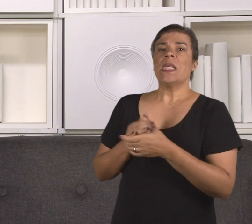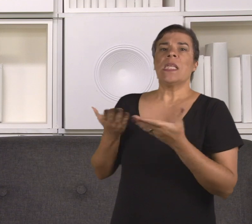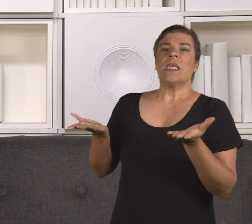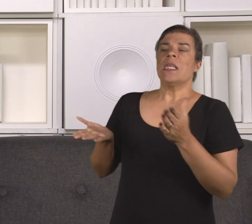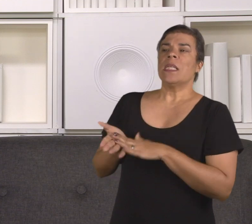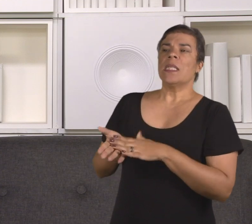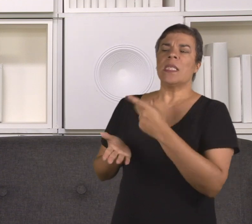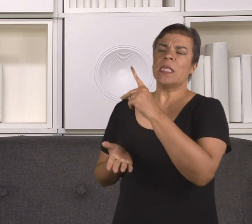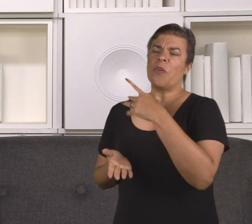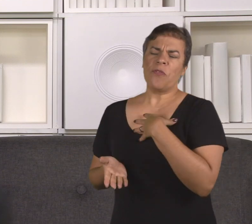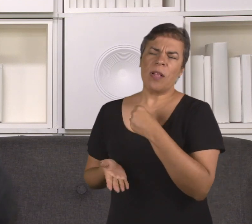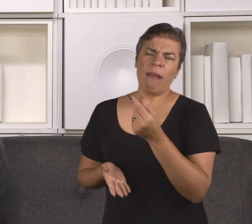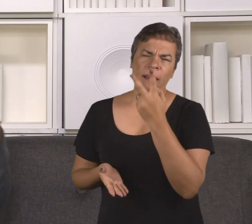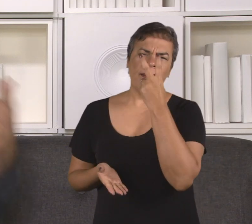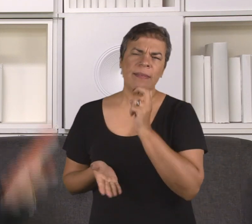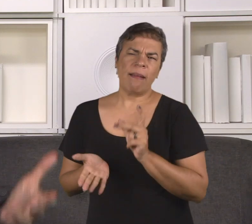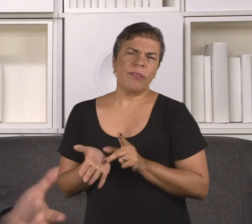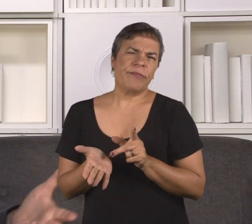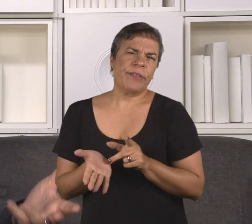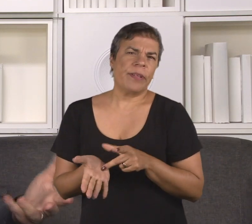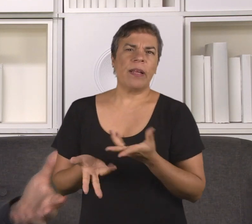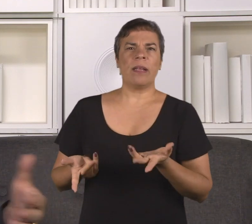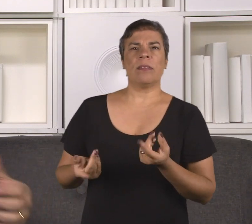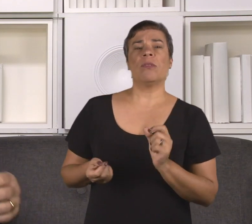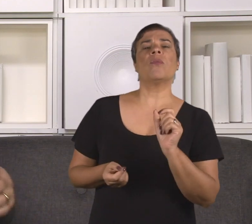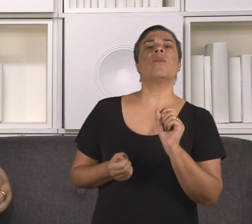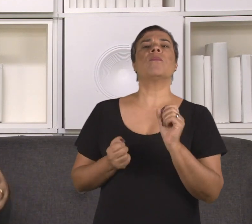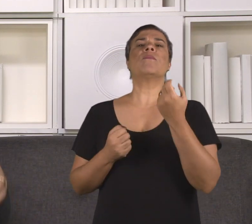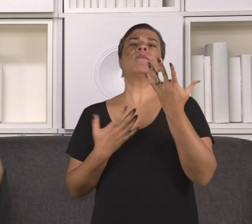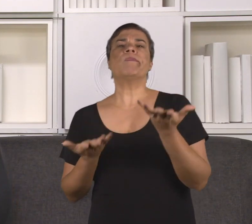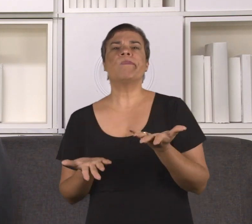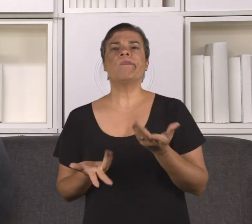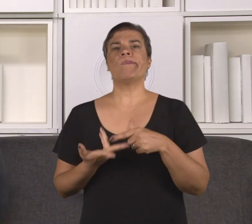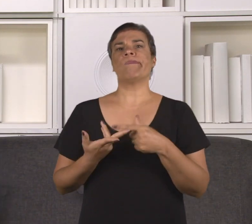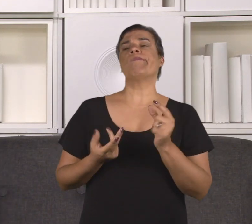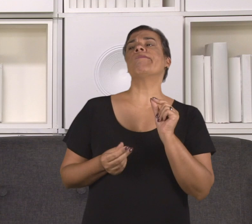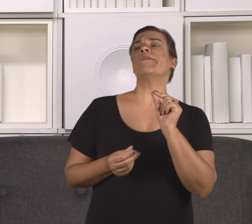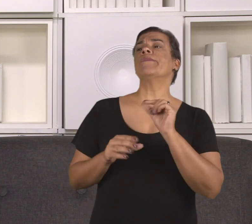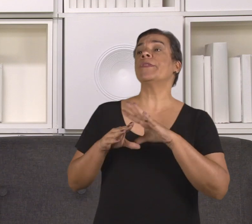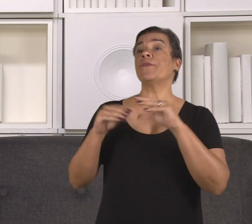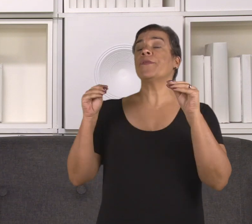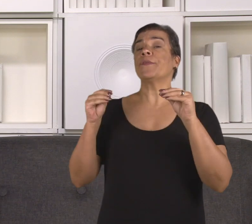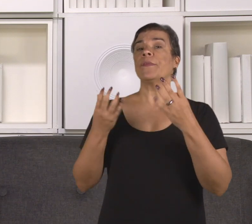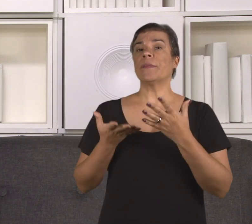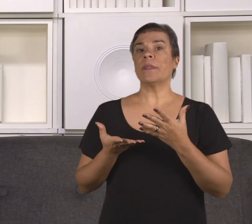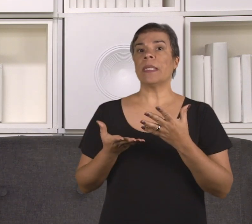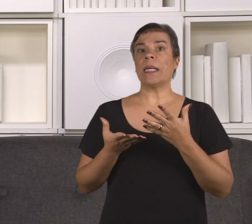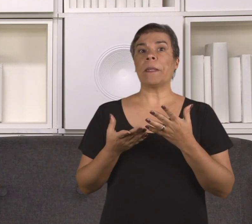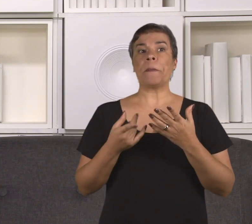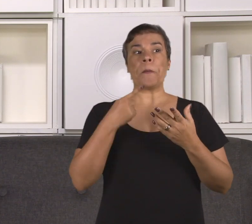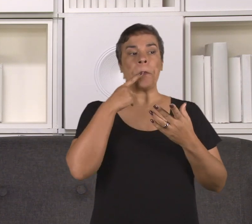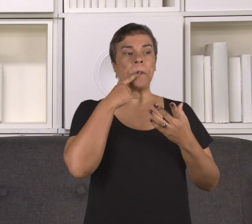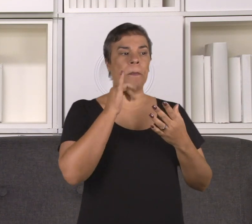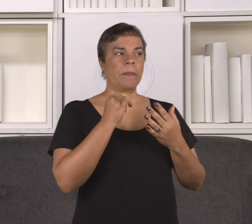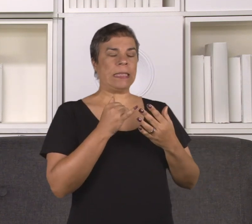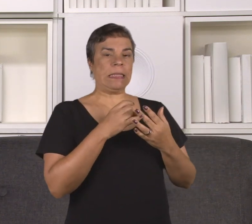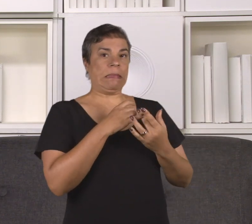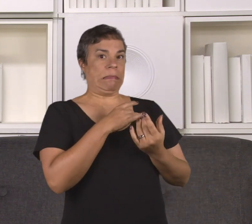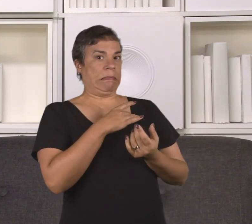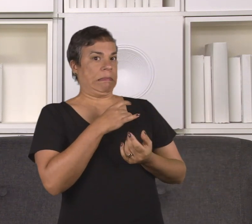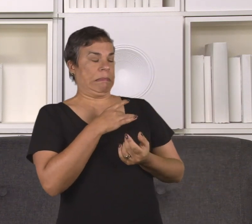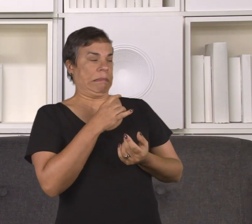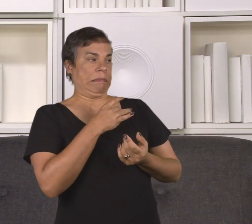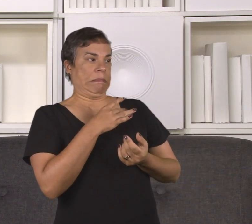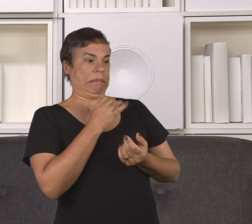bom, o seu filho era cego mesmo? Como é que isso aconteceu? Quem foi que curou? E os pais, eles ficam com medo